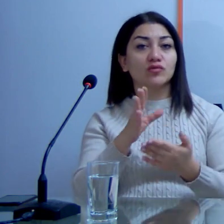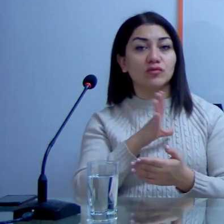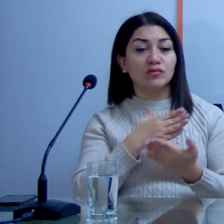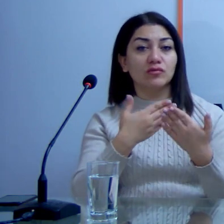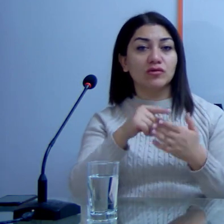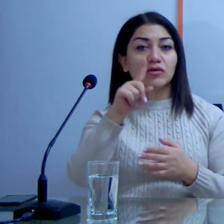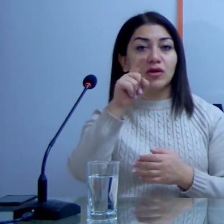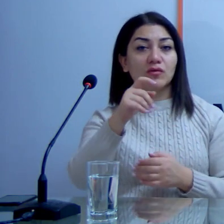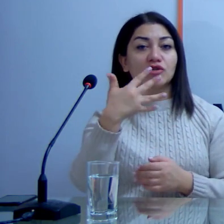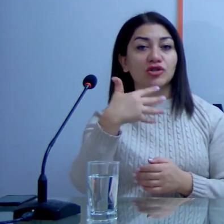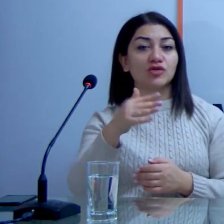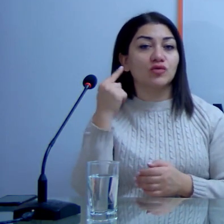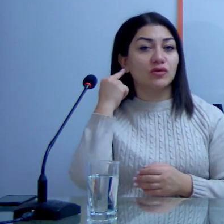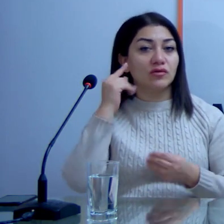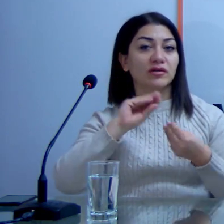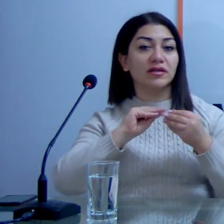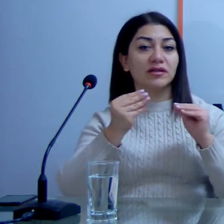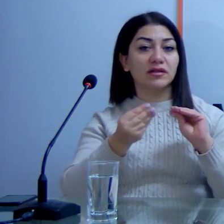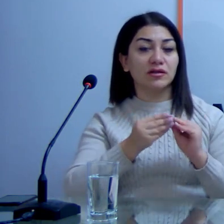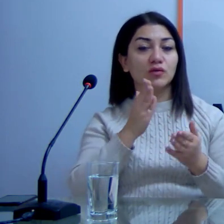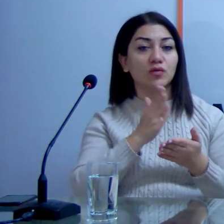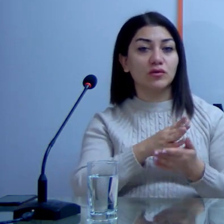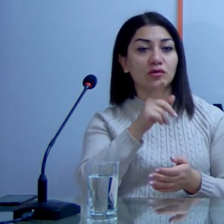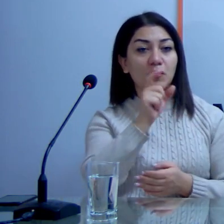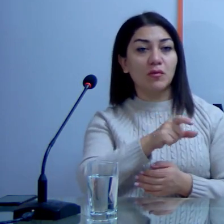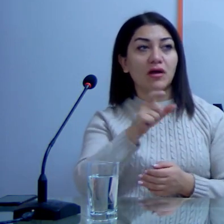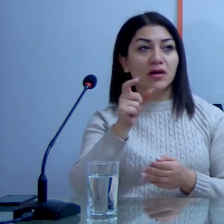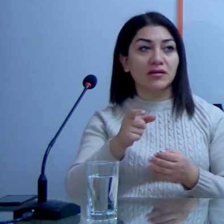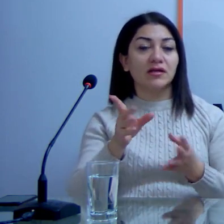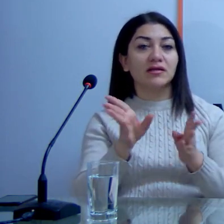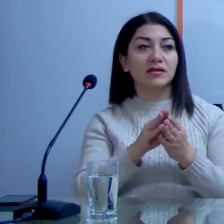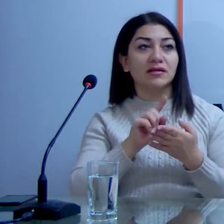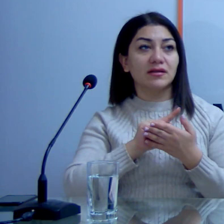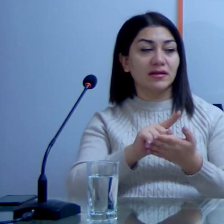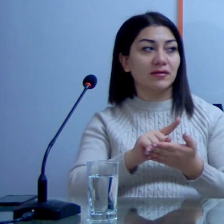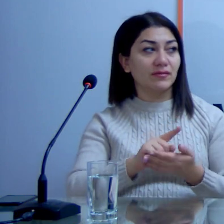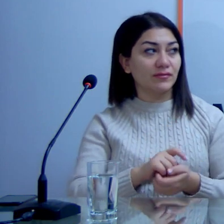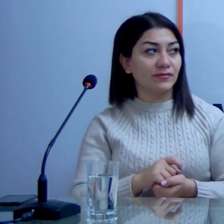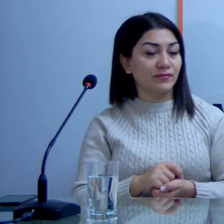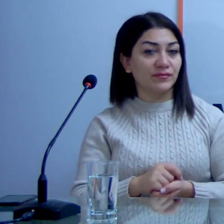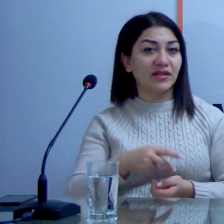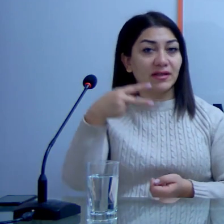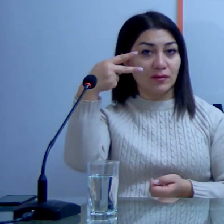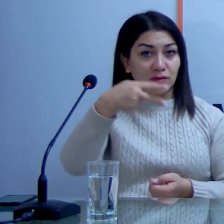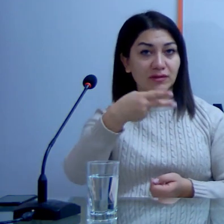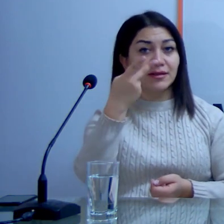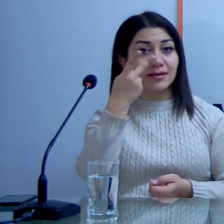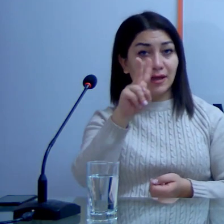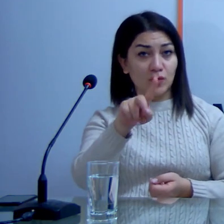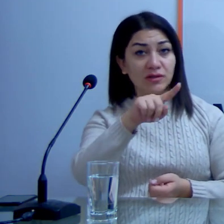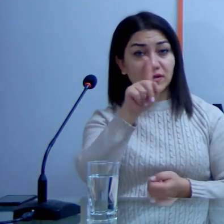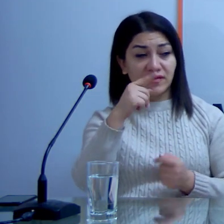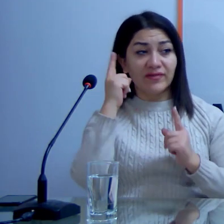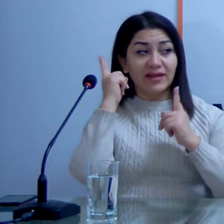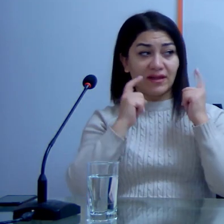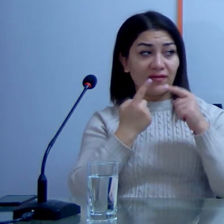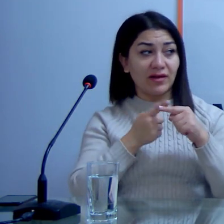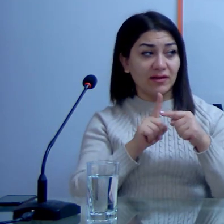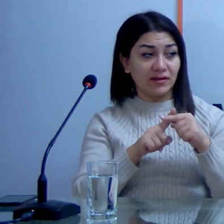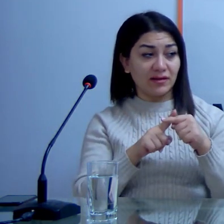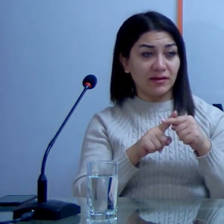շուրջ 150 լսողության խնդիրներ ունեցող անձանց հետ։ Հեղություն հենց 2022 թվականի տվյալներն են,